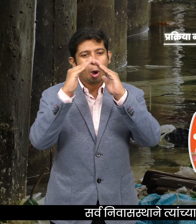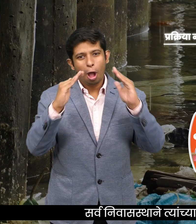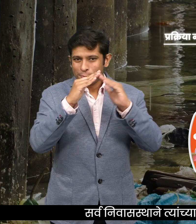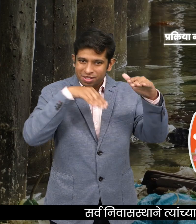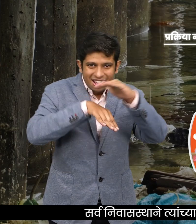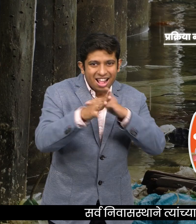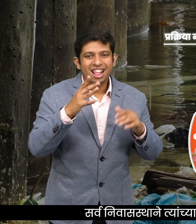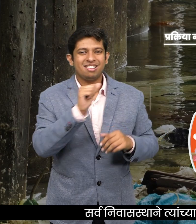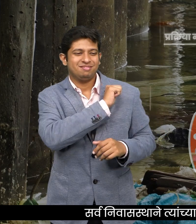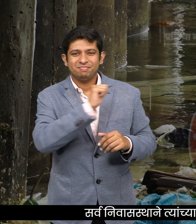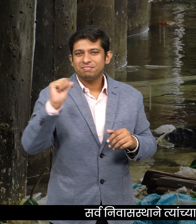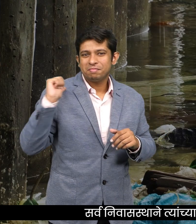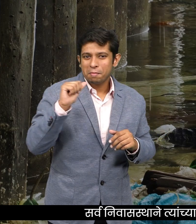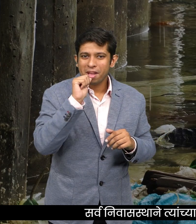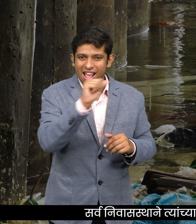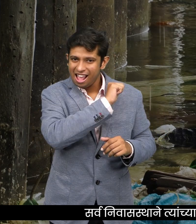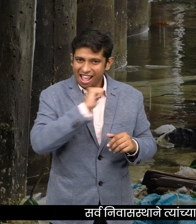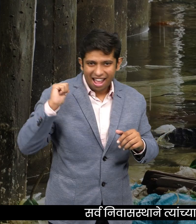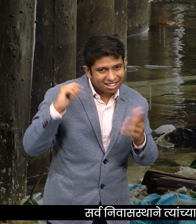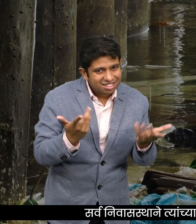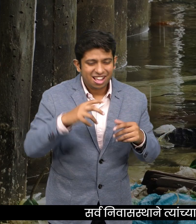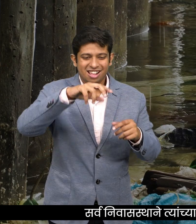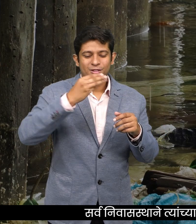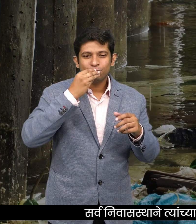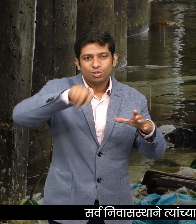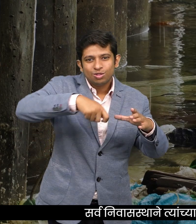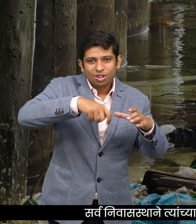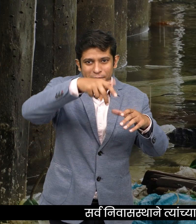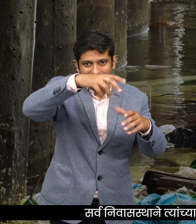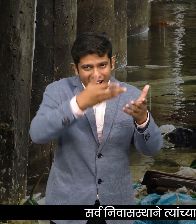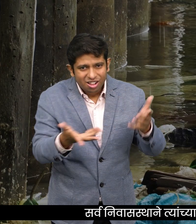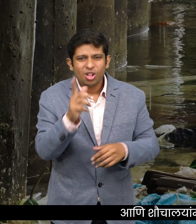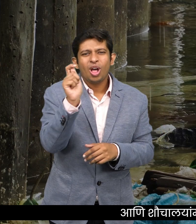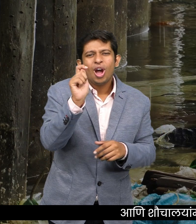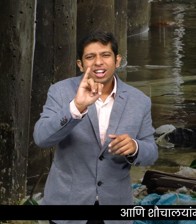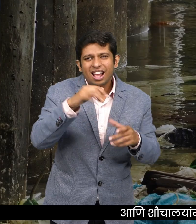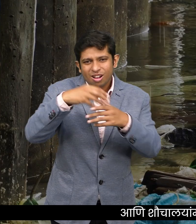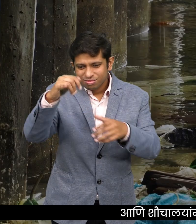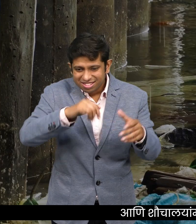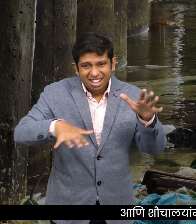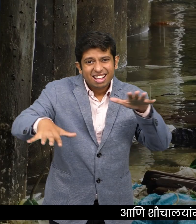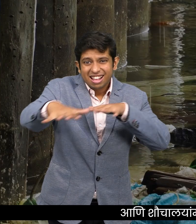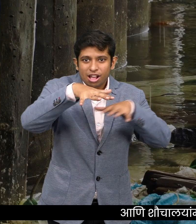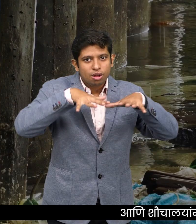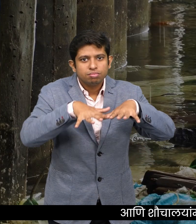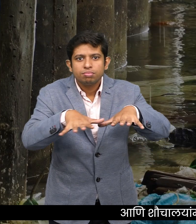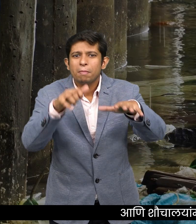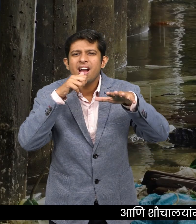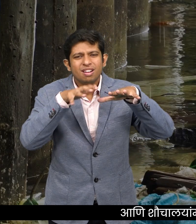सर्व निवासस्थाने त्यांच्या घराबाहेर स्वयंपाकघर, बाथरूम आणि शौचालयमधून